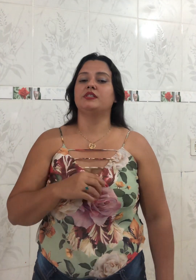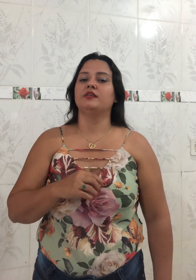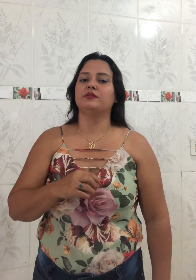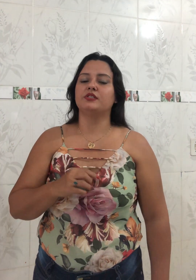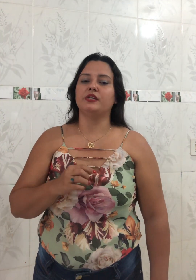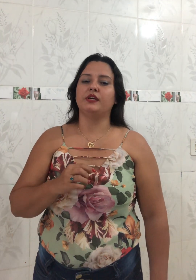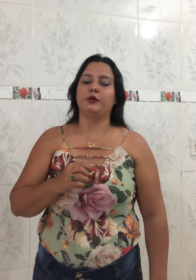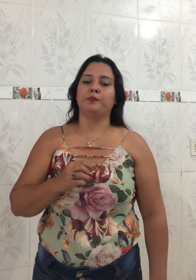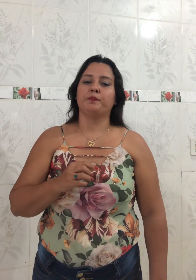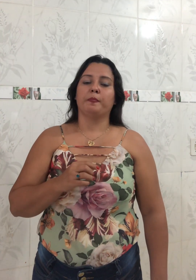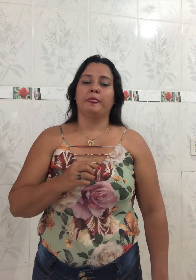sentido